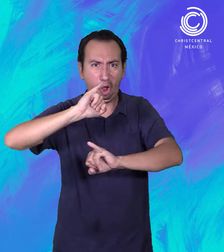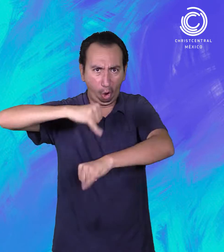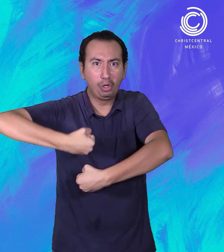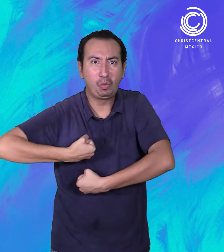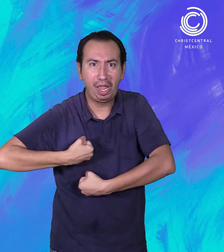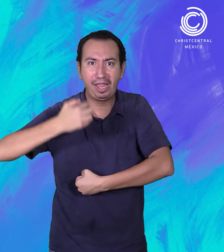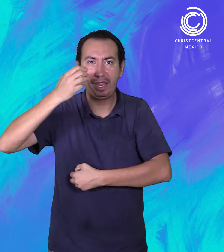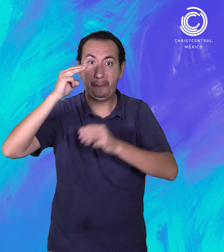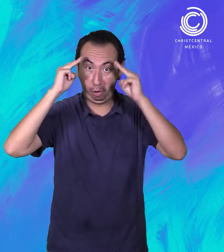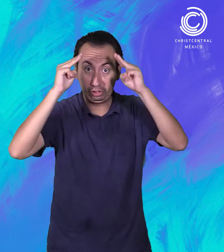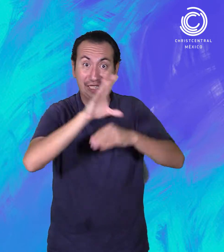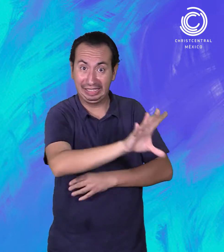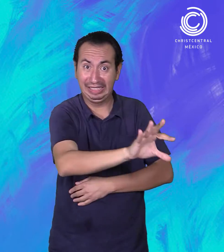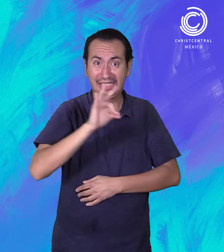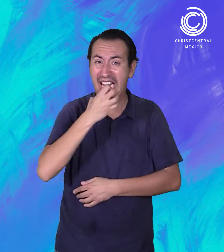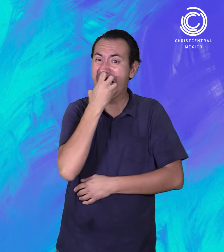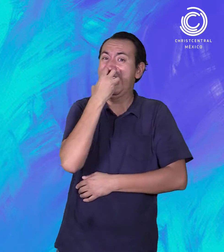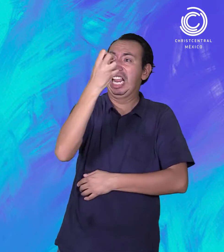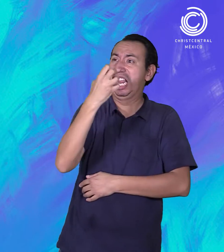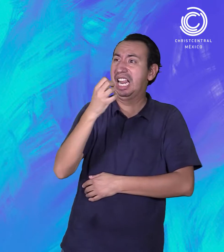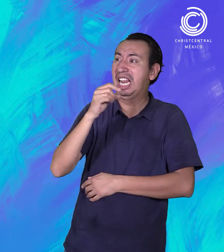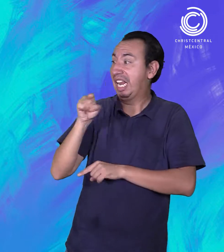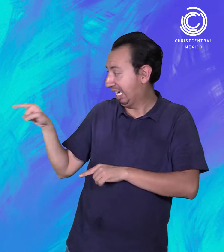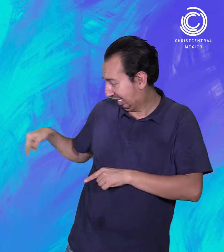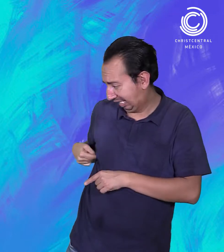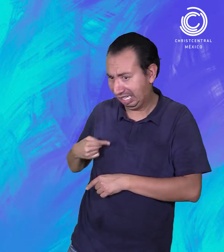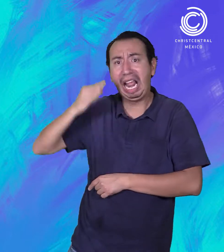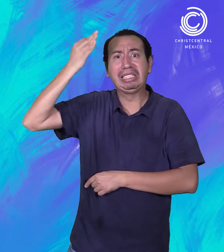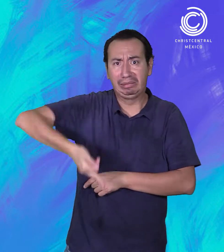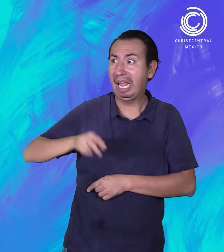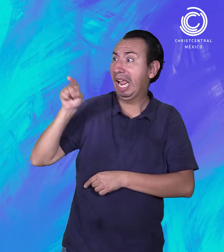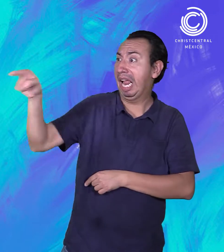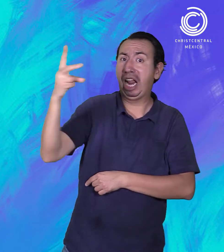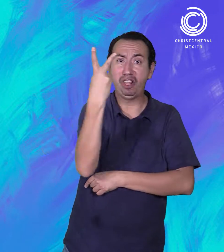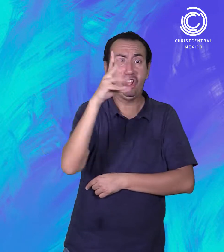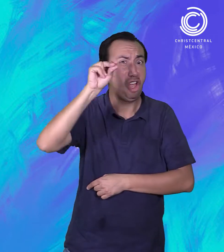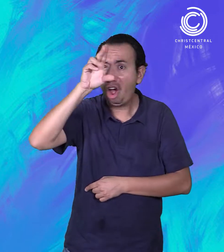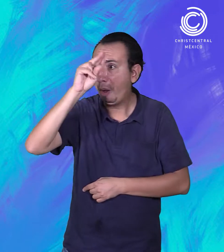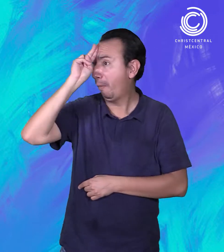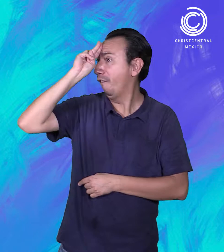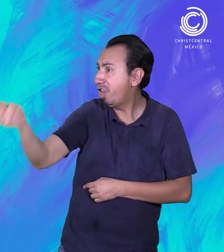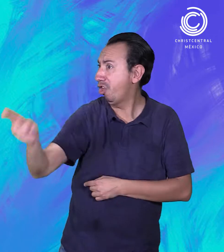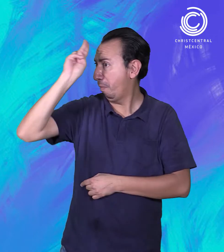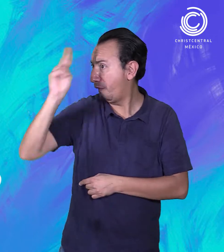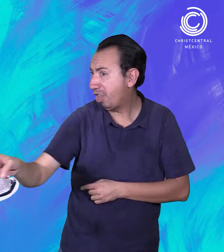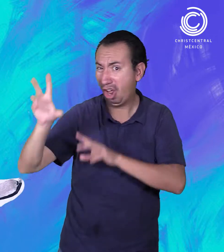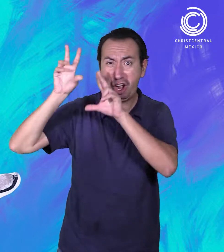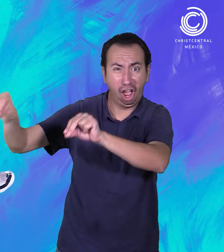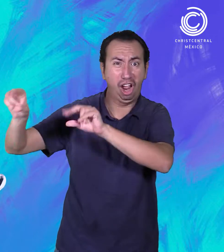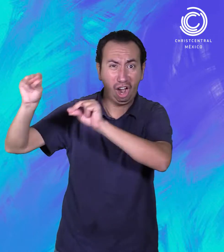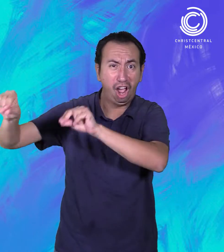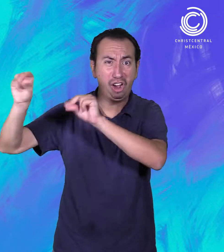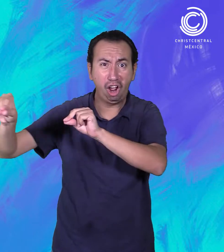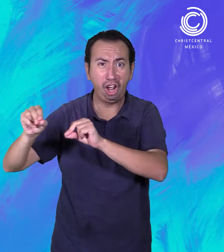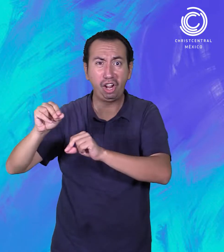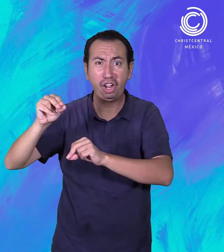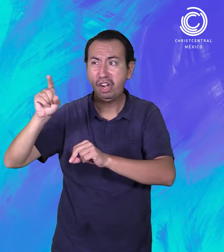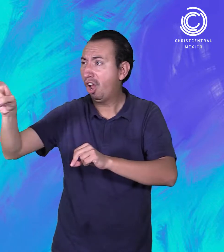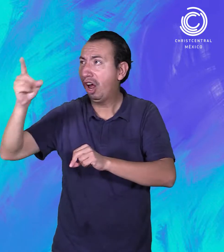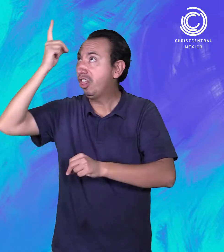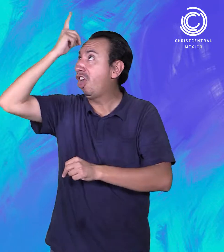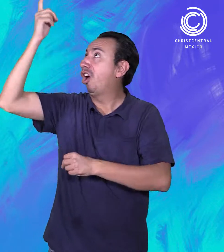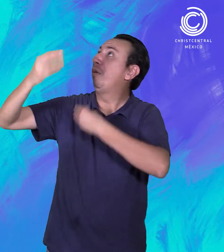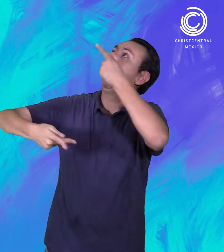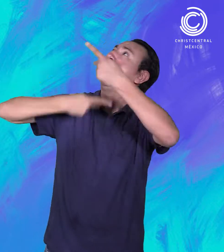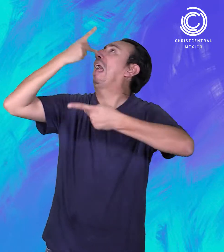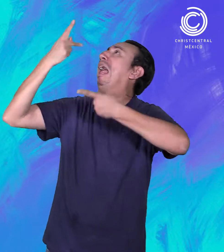siervos escogidos de Moisés, exclamó: Moisés, Señor mío, deténlos por favor, no los dejes que